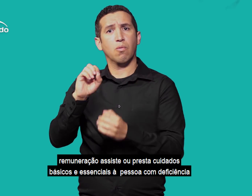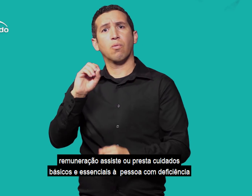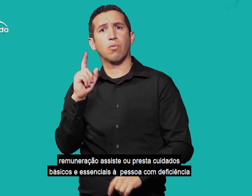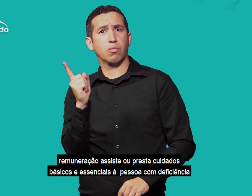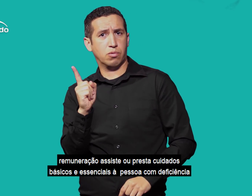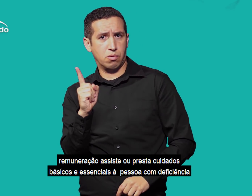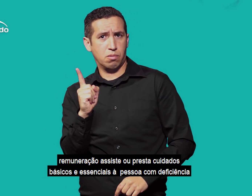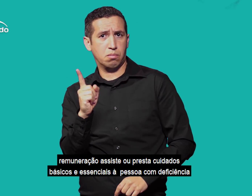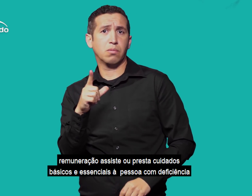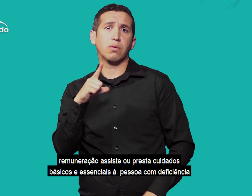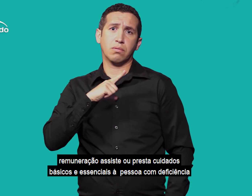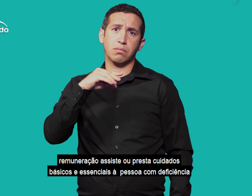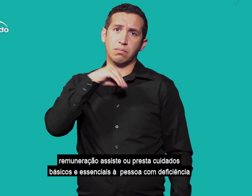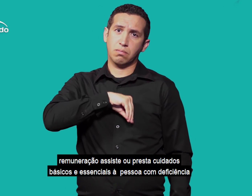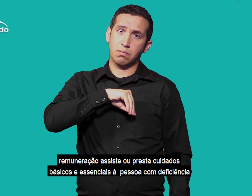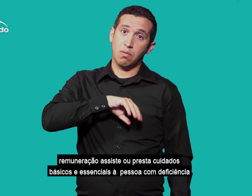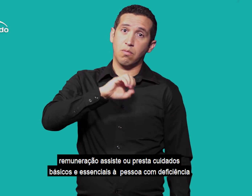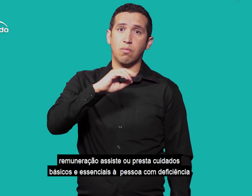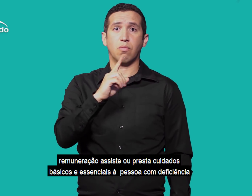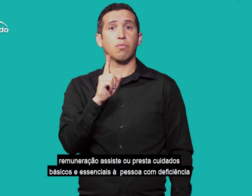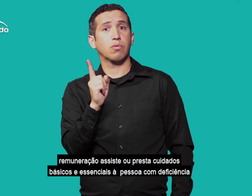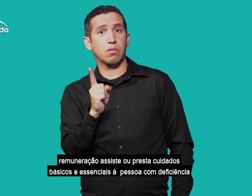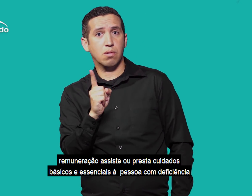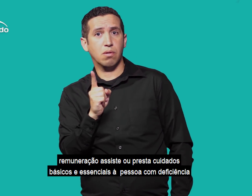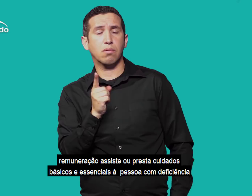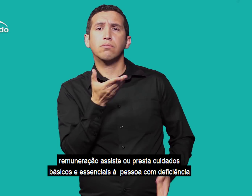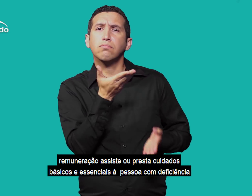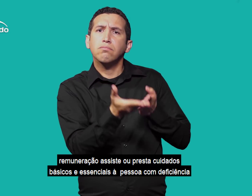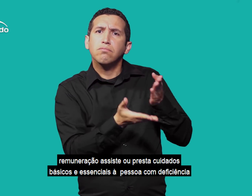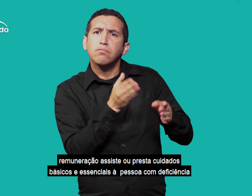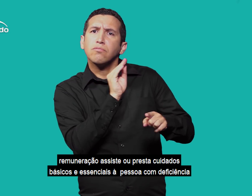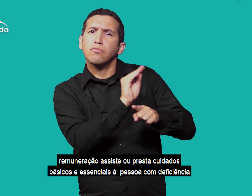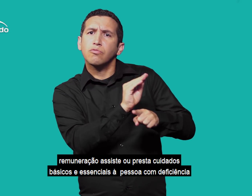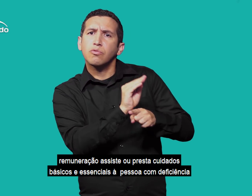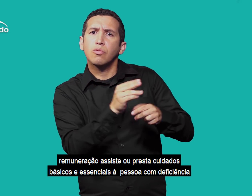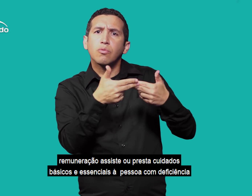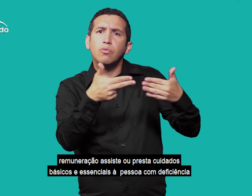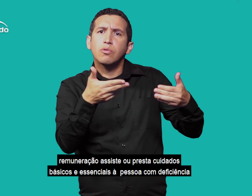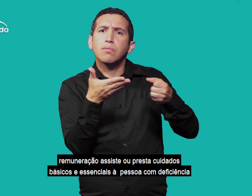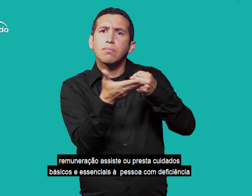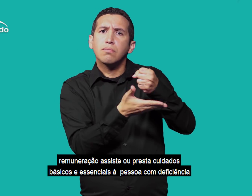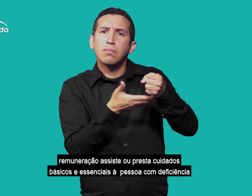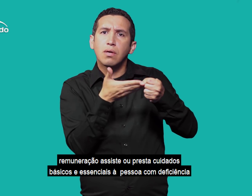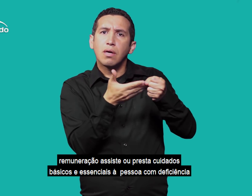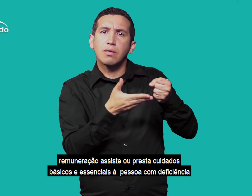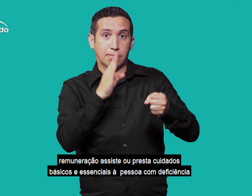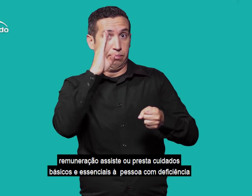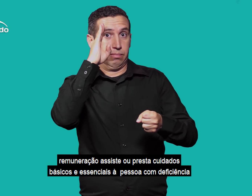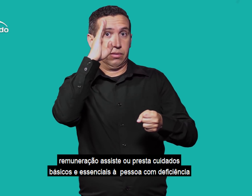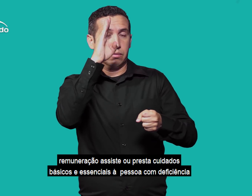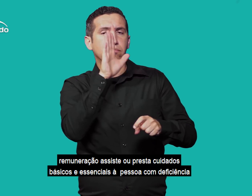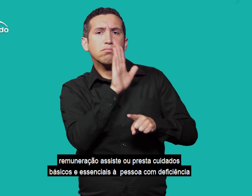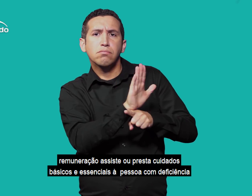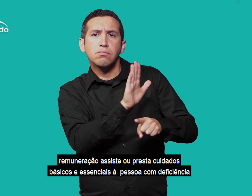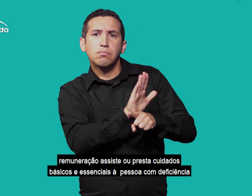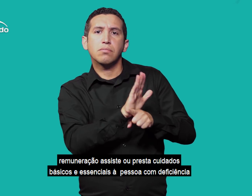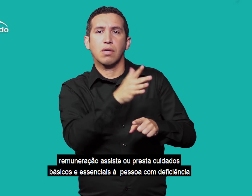remuneração assistir ou presta cuidados básicos e essenciais à pessoa com deficiência